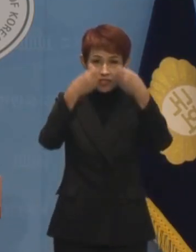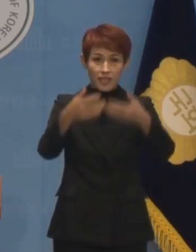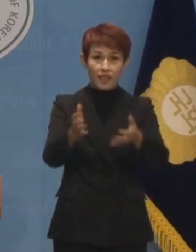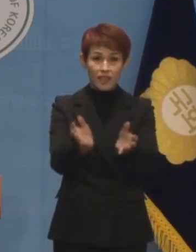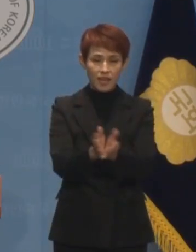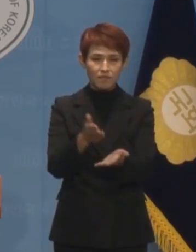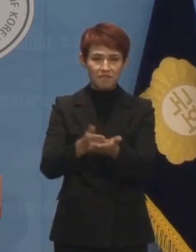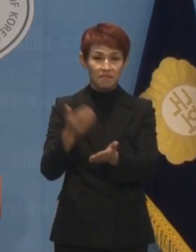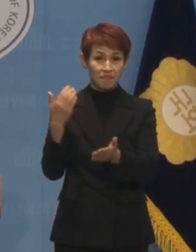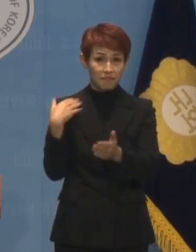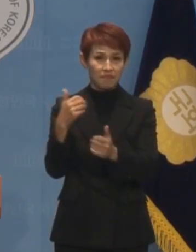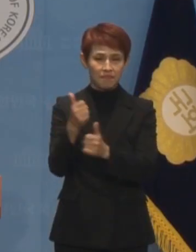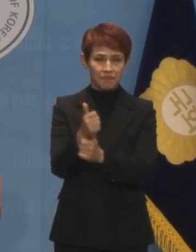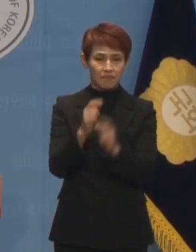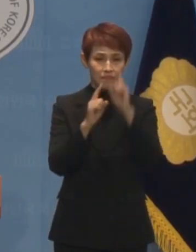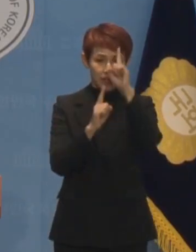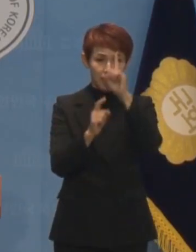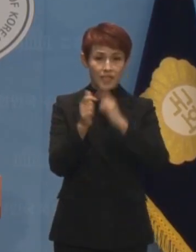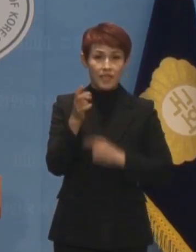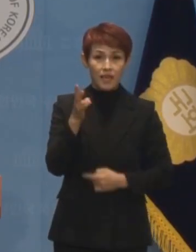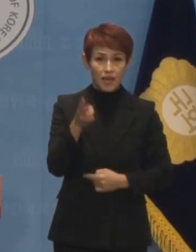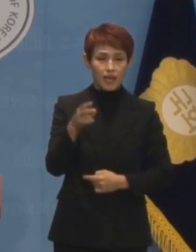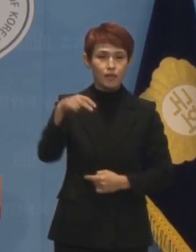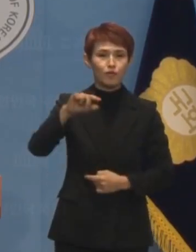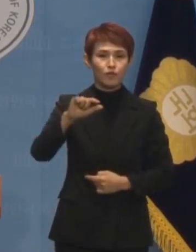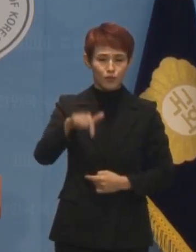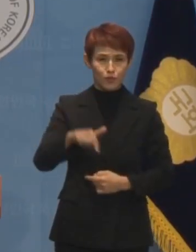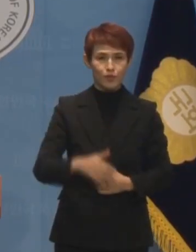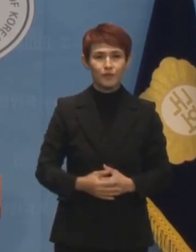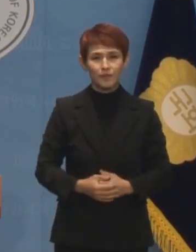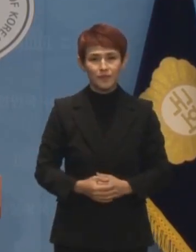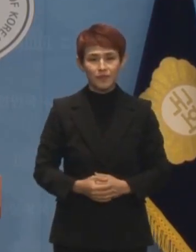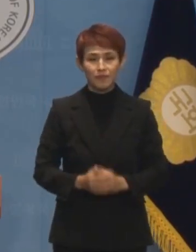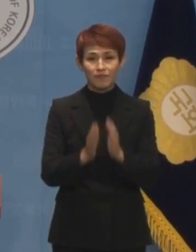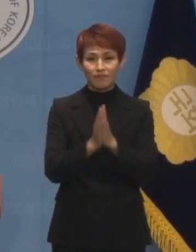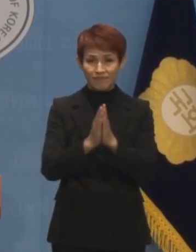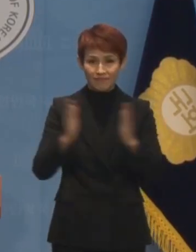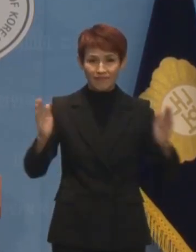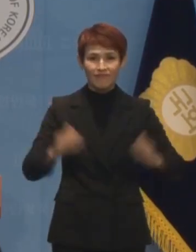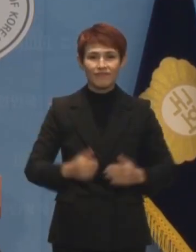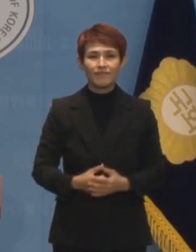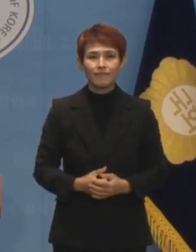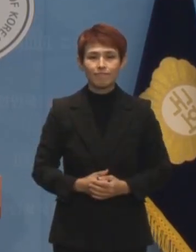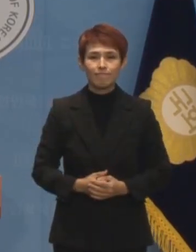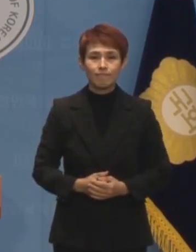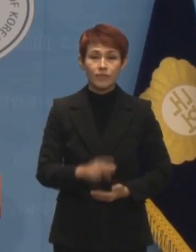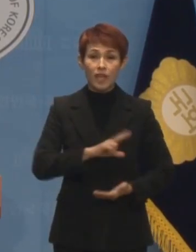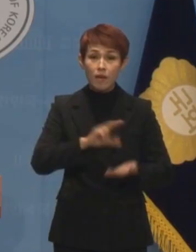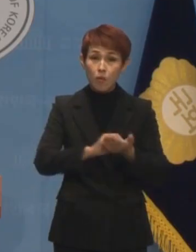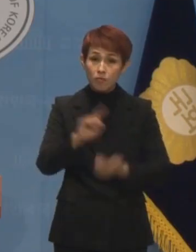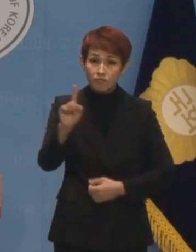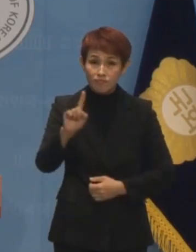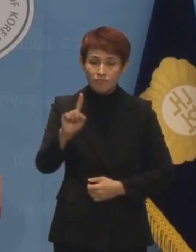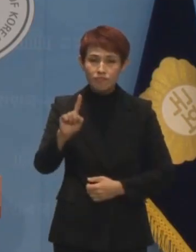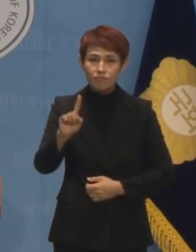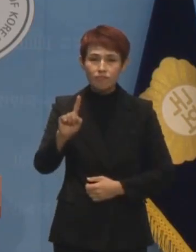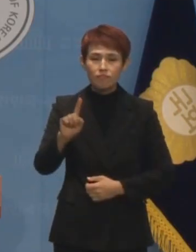개혁신당 부대변인 이혜숙입니다. 오늘의 브리핑을 시작하겠습니다. 브리핑 제목은